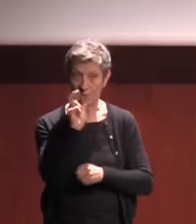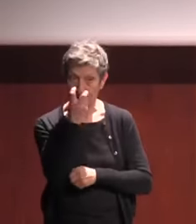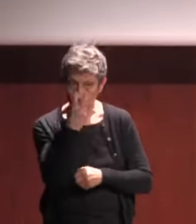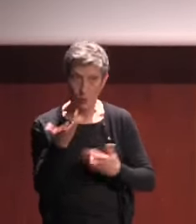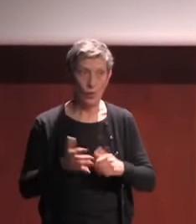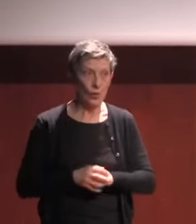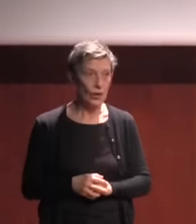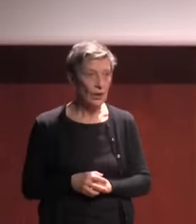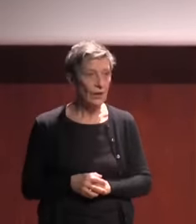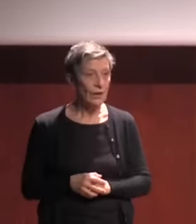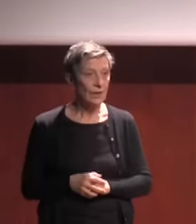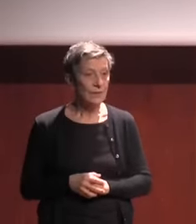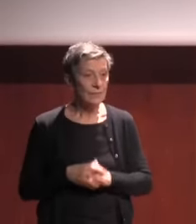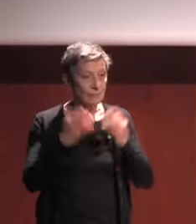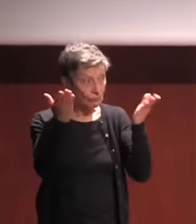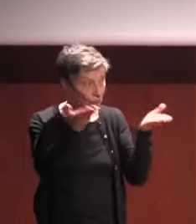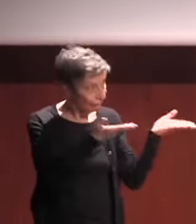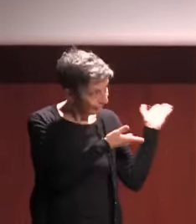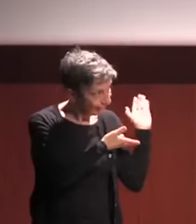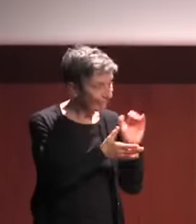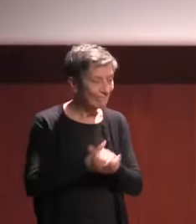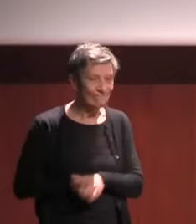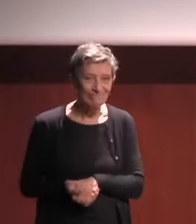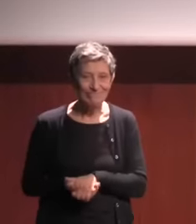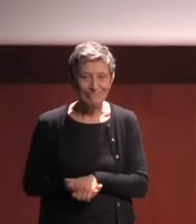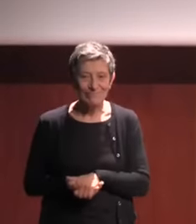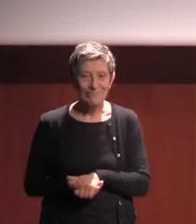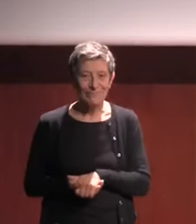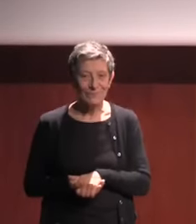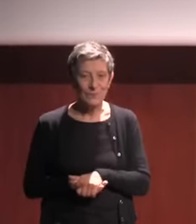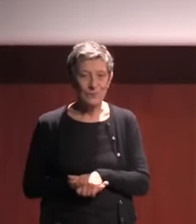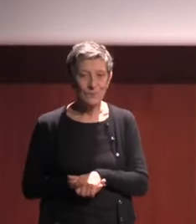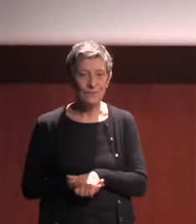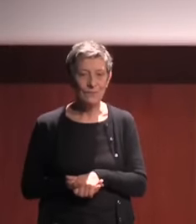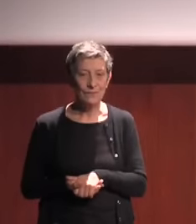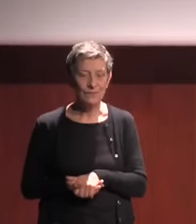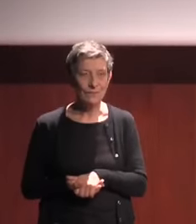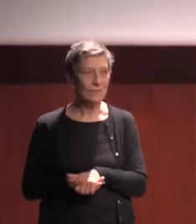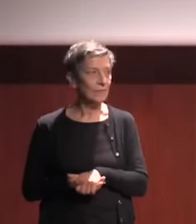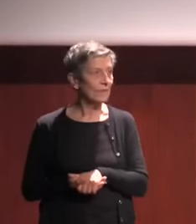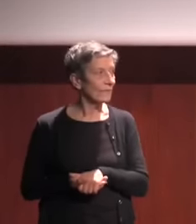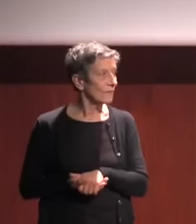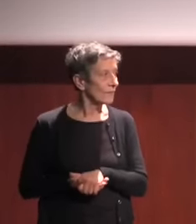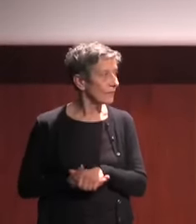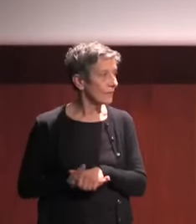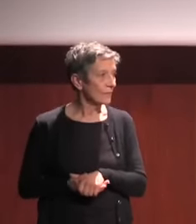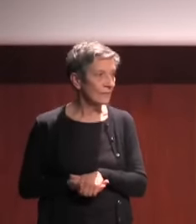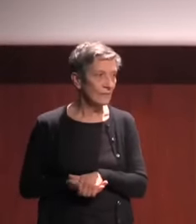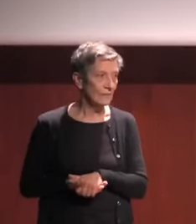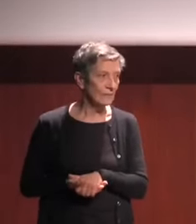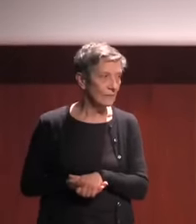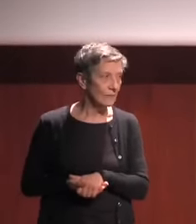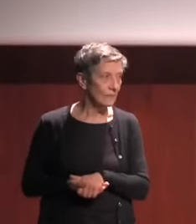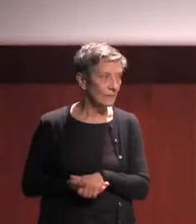Abou. Je vous invite à venir nous rejoindre sur l'estrade. Oui.